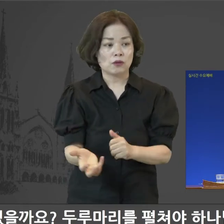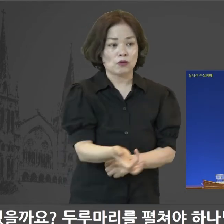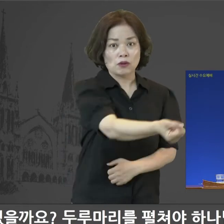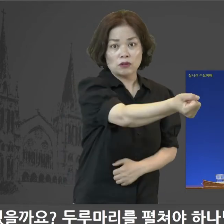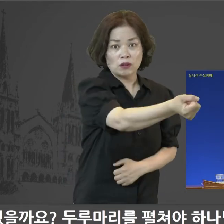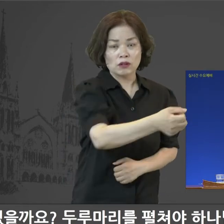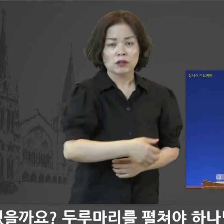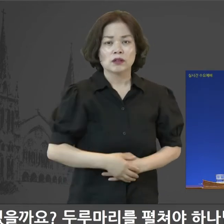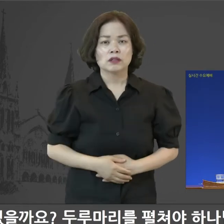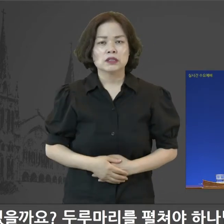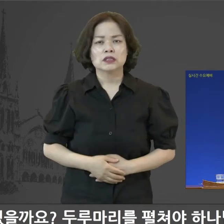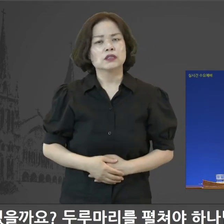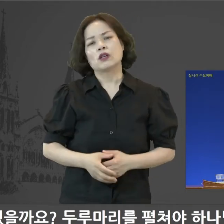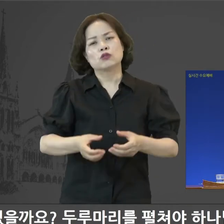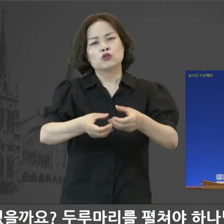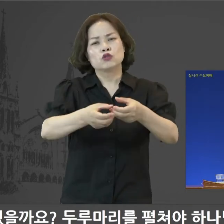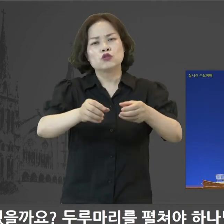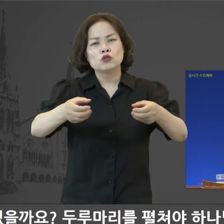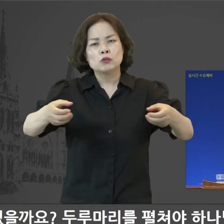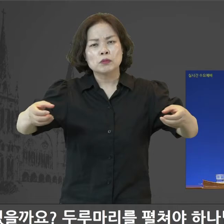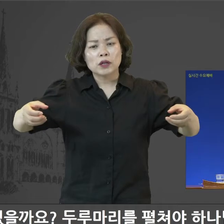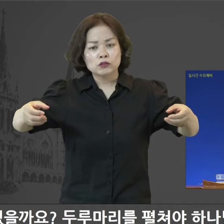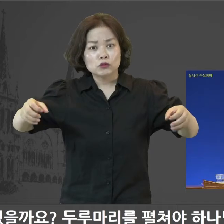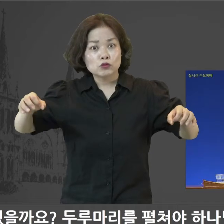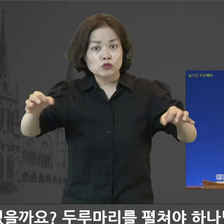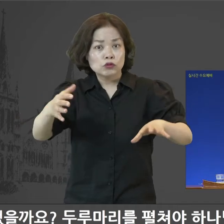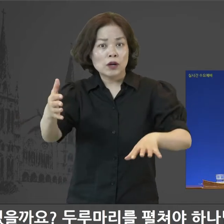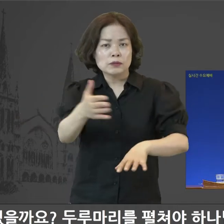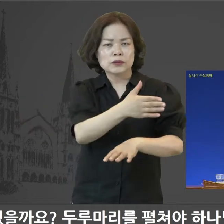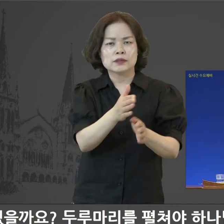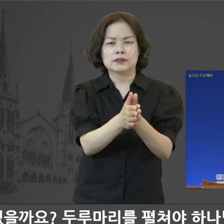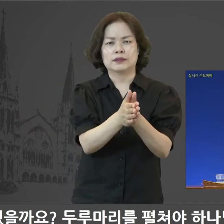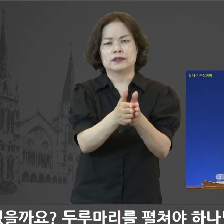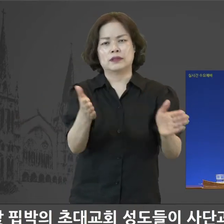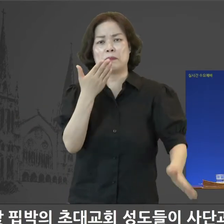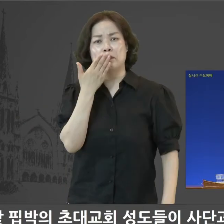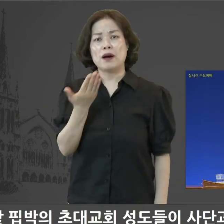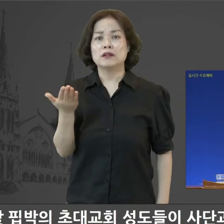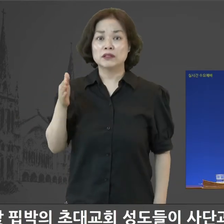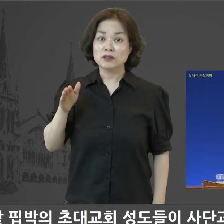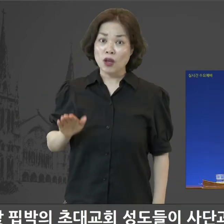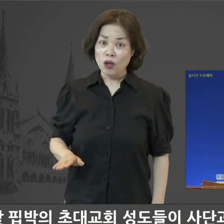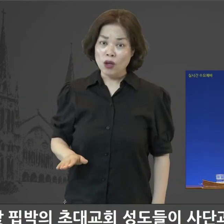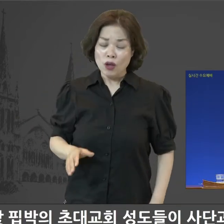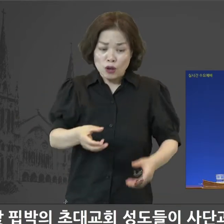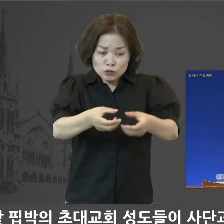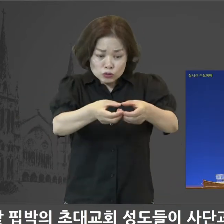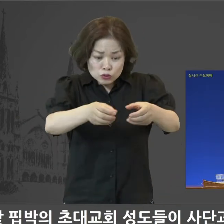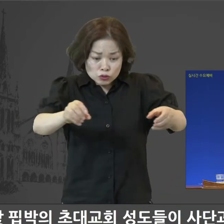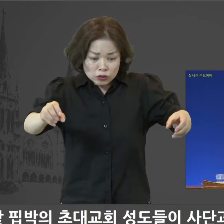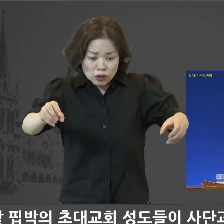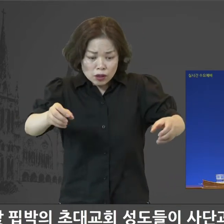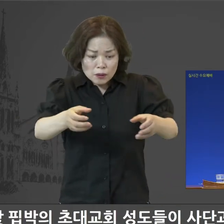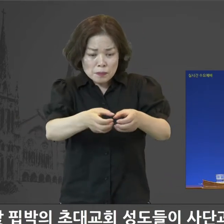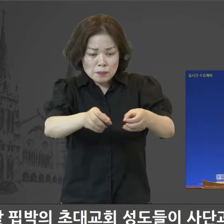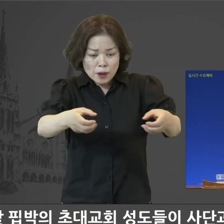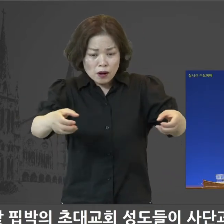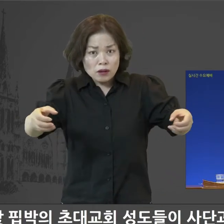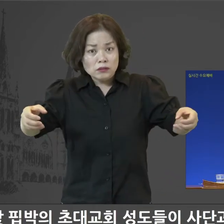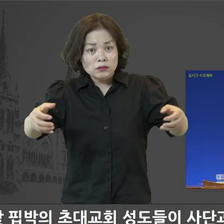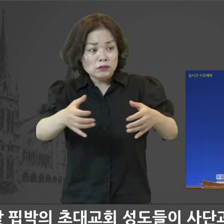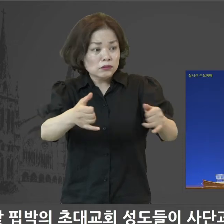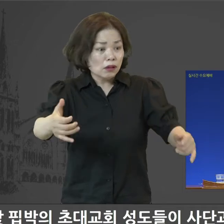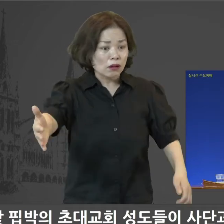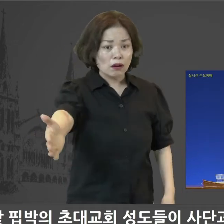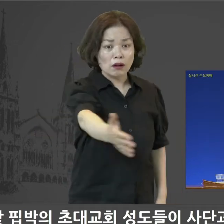그러니까 이 두루마리가 펼쳐지는 순간부터 시행이 될 수 있는데 이 두루마리를 펼칠 수 있는